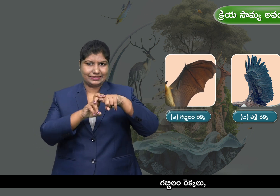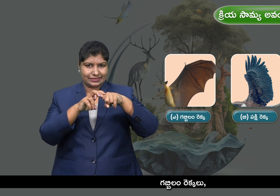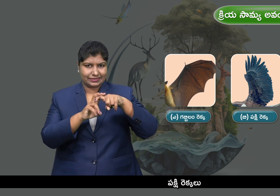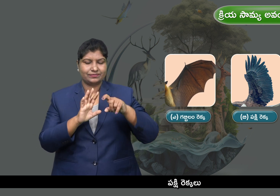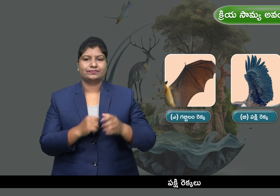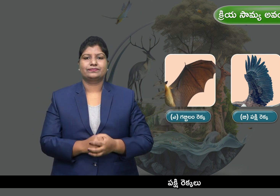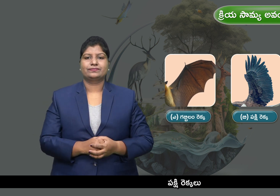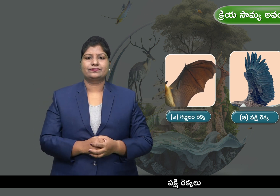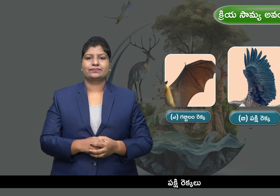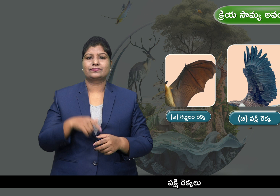పక్షి రెక్కలు